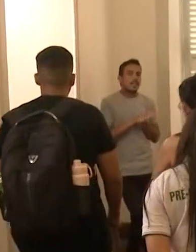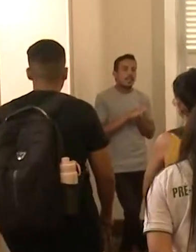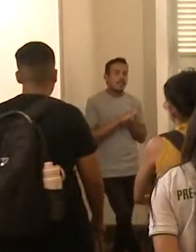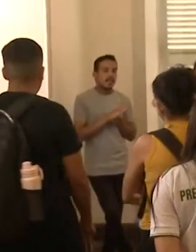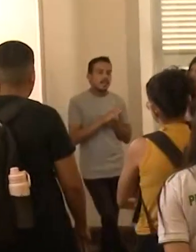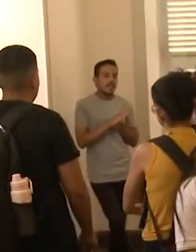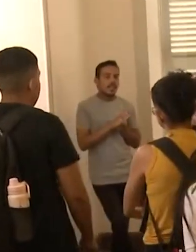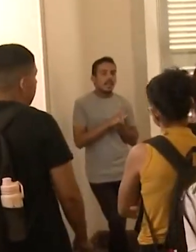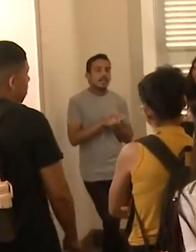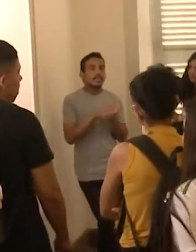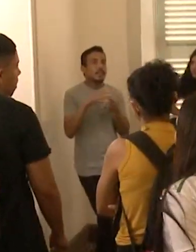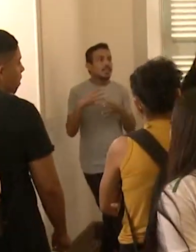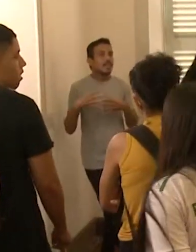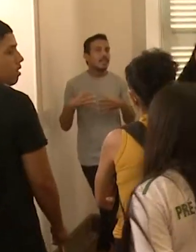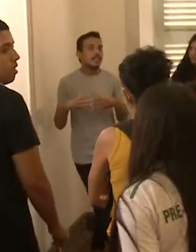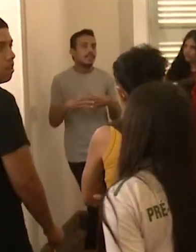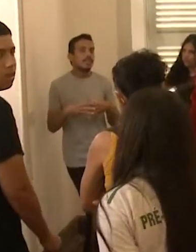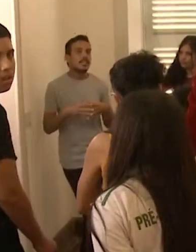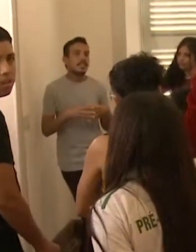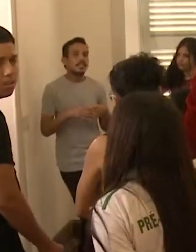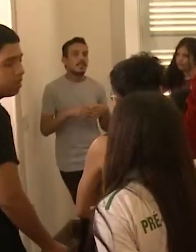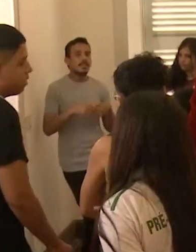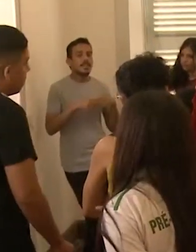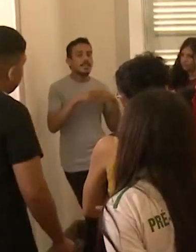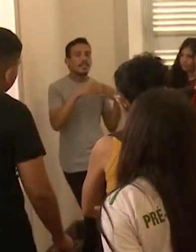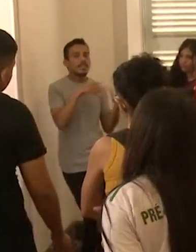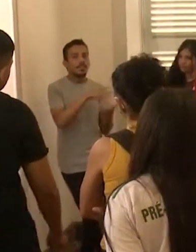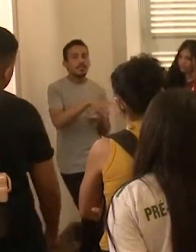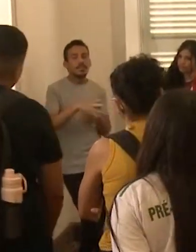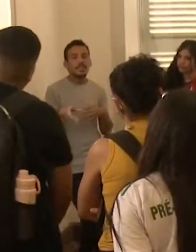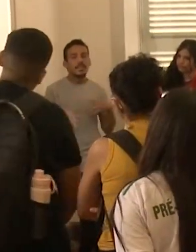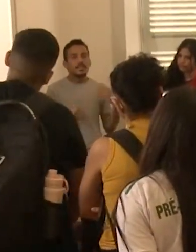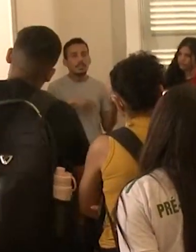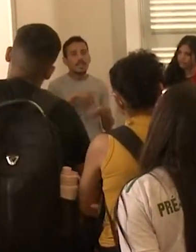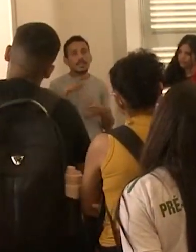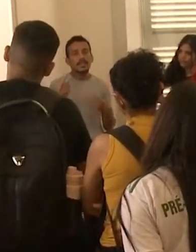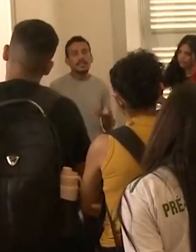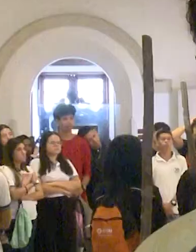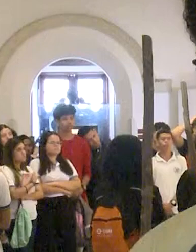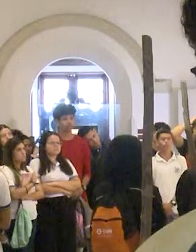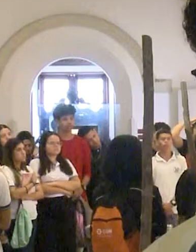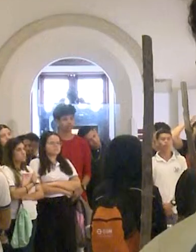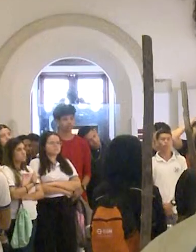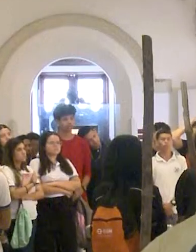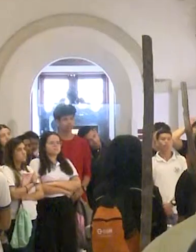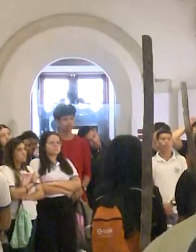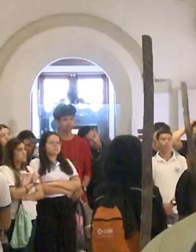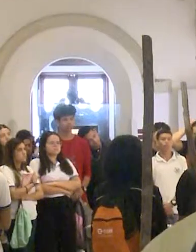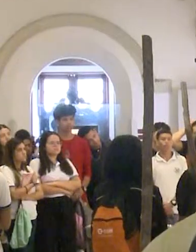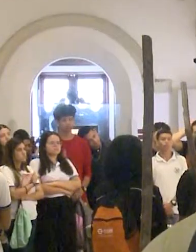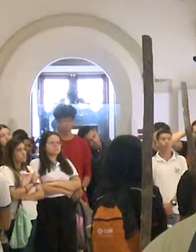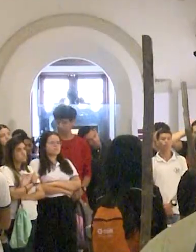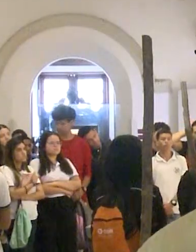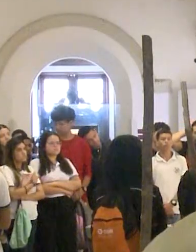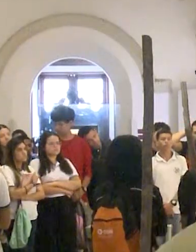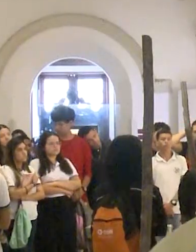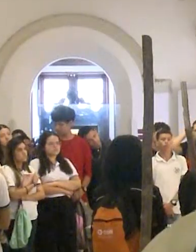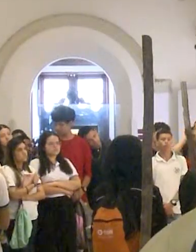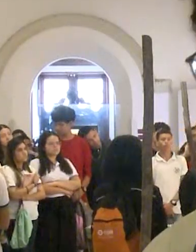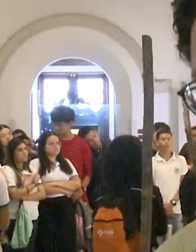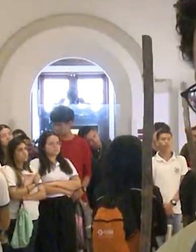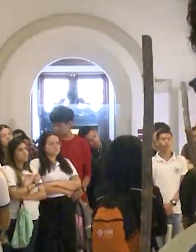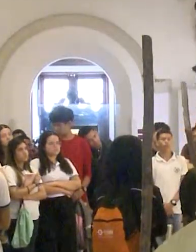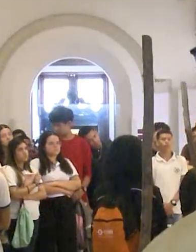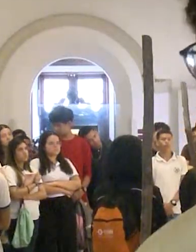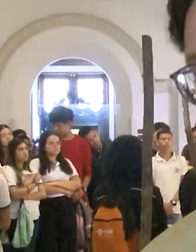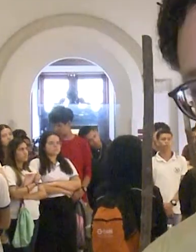é organizado pela Secretaria Municipal de Cultura, em parceria com o Instituto Cultural Iracema. A gente traz aqui um Descartes Gadelha vivo